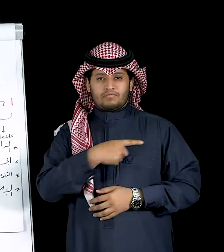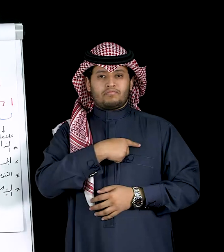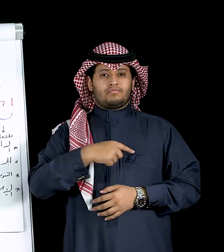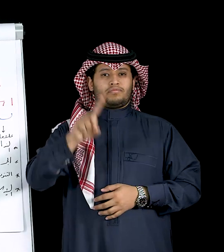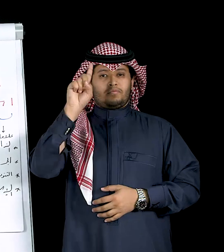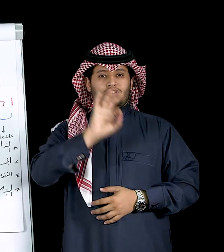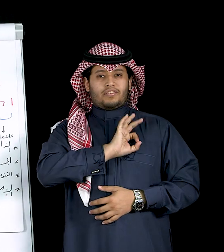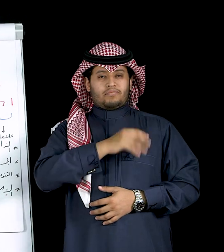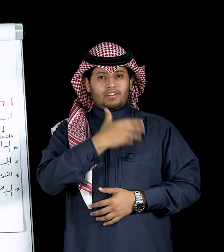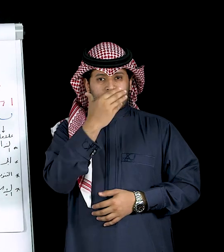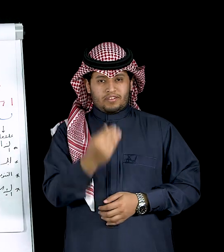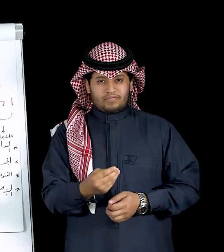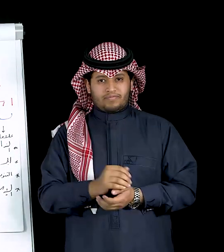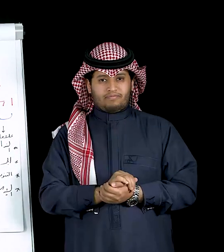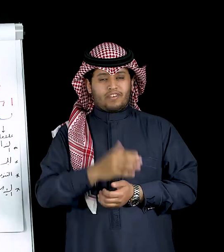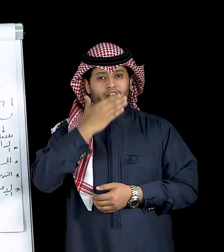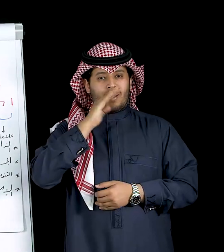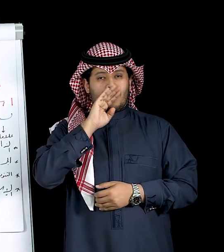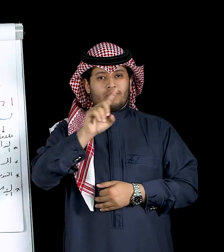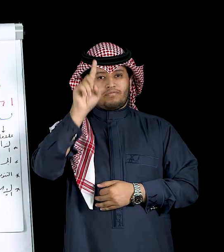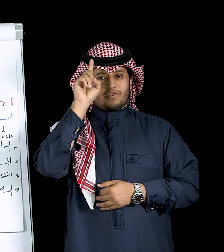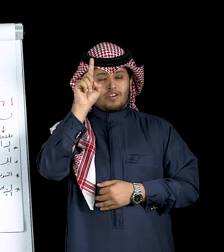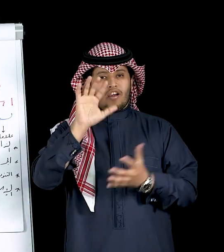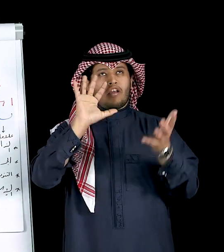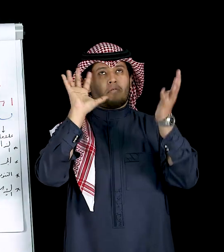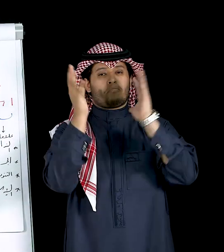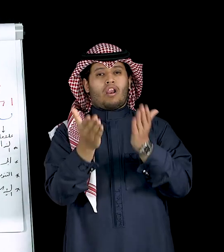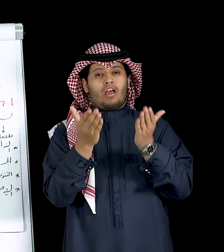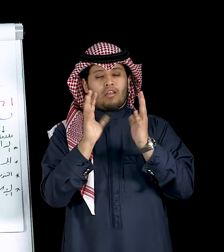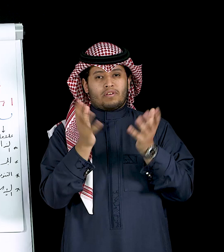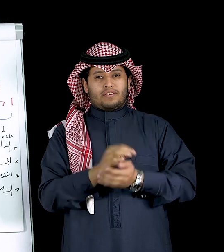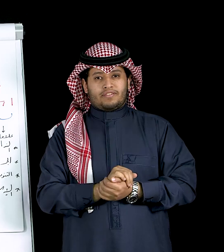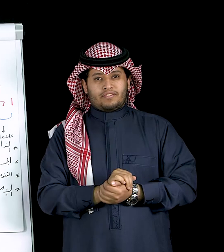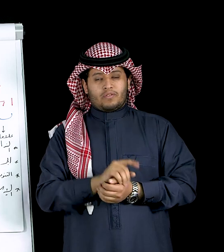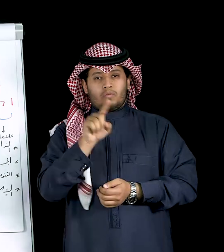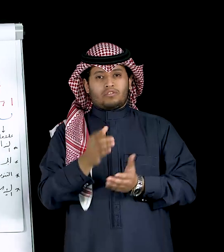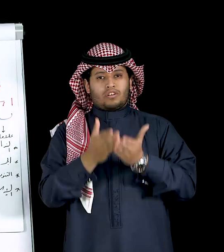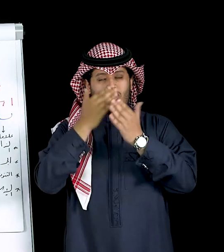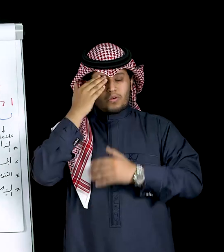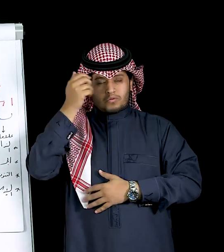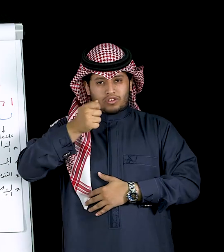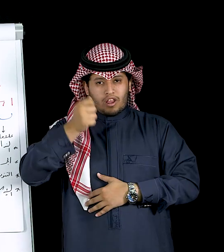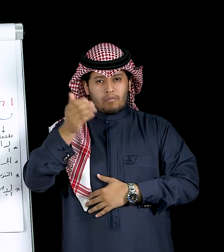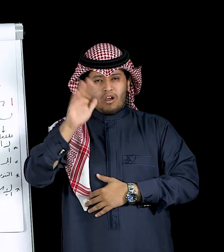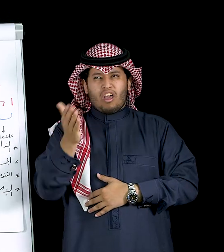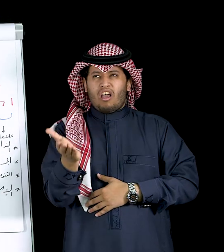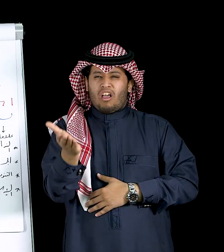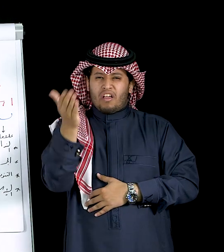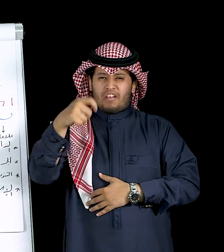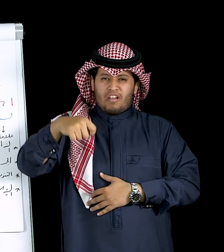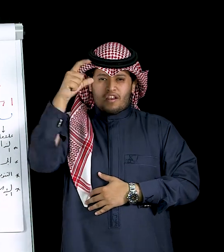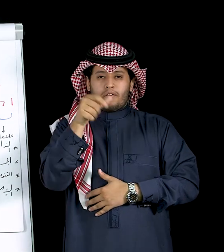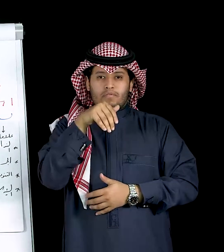بسم الله الرحمن الرحيم. الحمد لله رب العالمين، والصلاة والسلام على أشرف الأنبياء